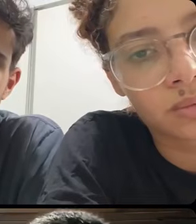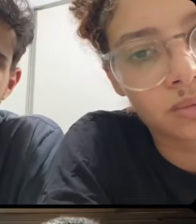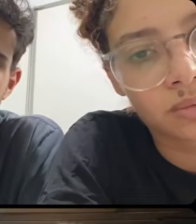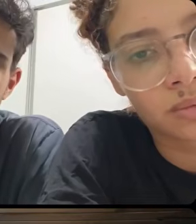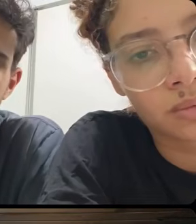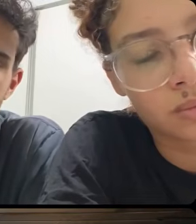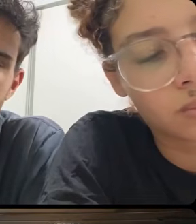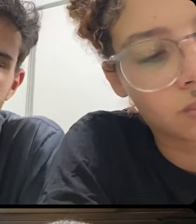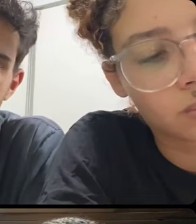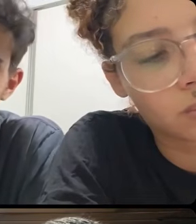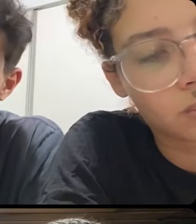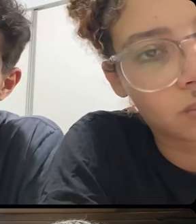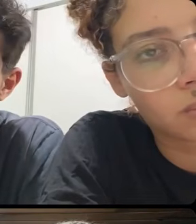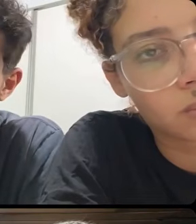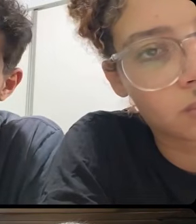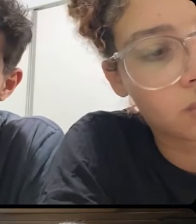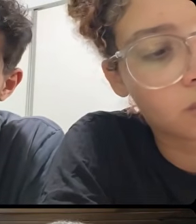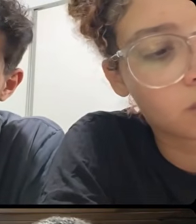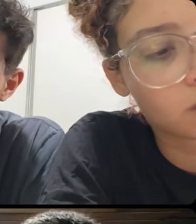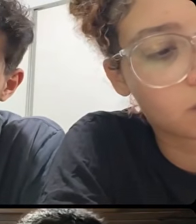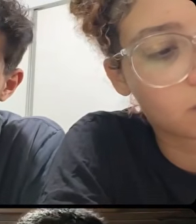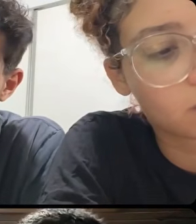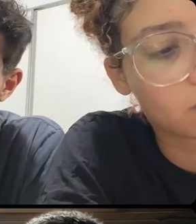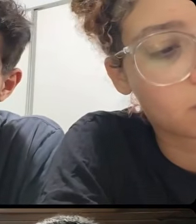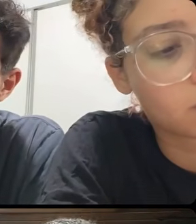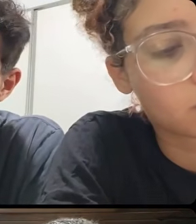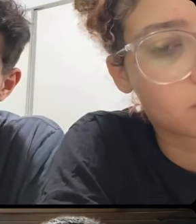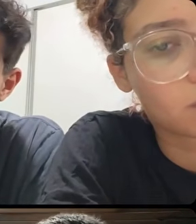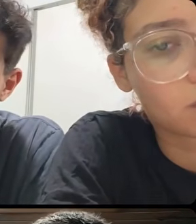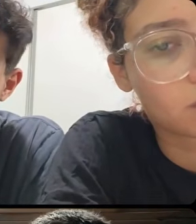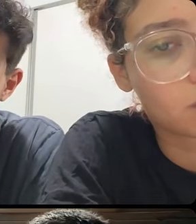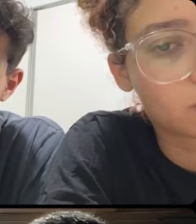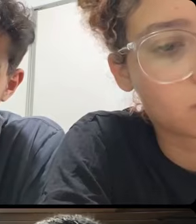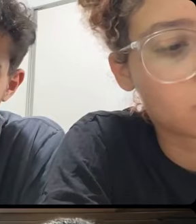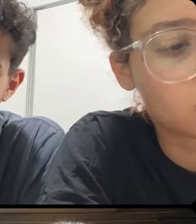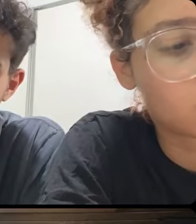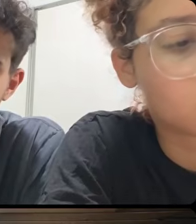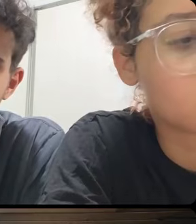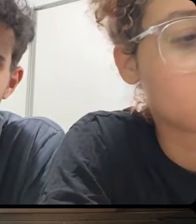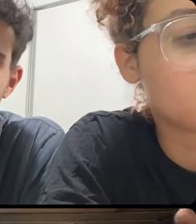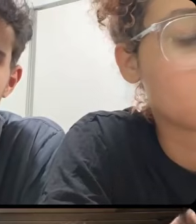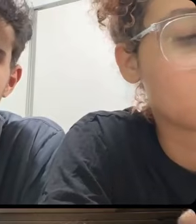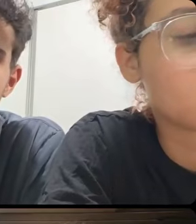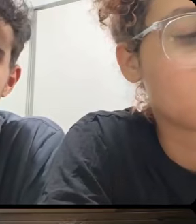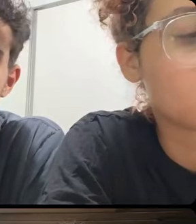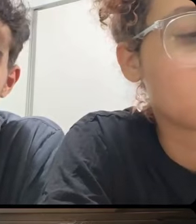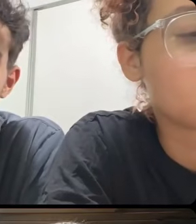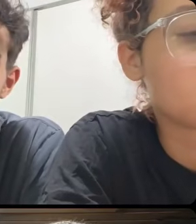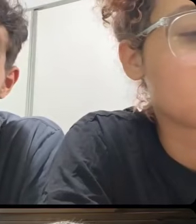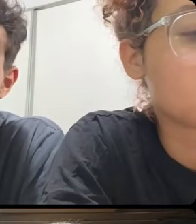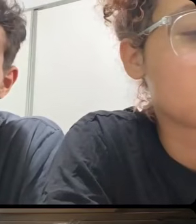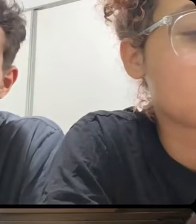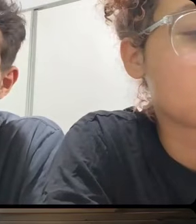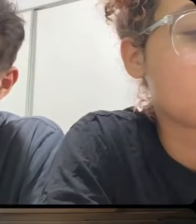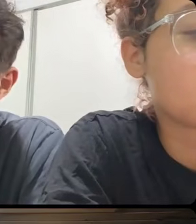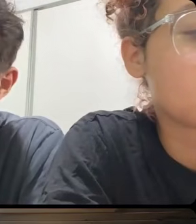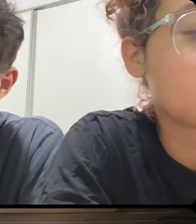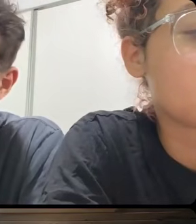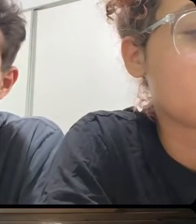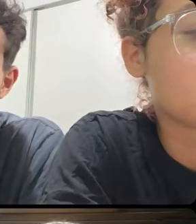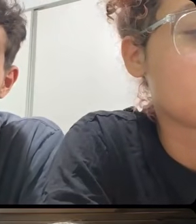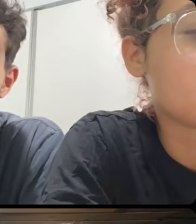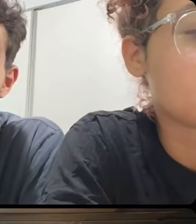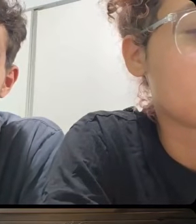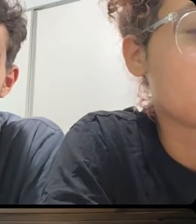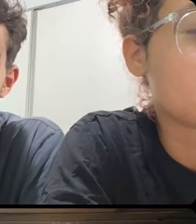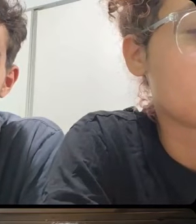que é muito bom, né? O que Deus faz em nossa vida, a história de vida, né? A gente talvez hoje não note, mas lá para frente,